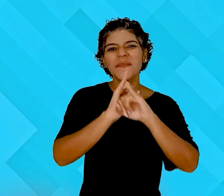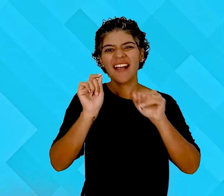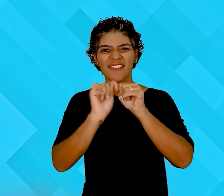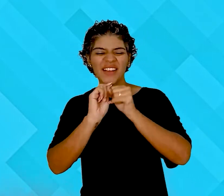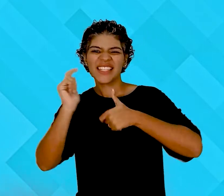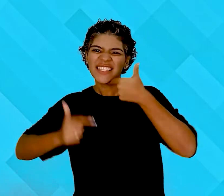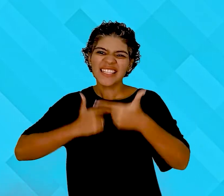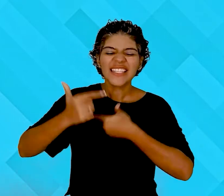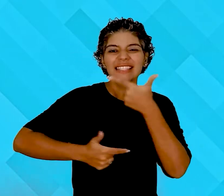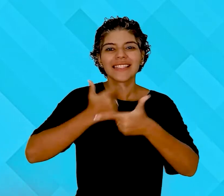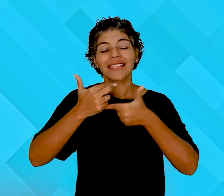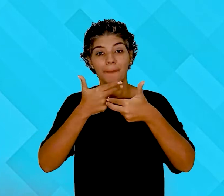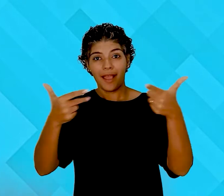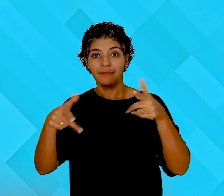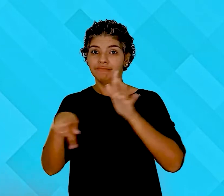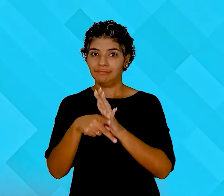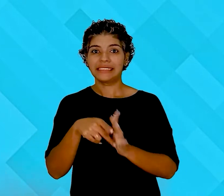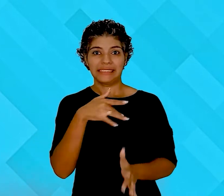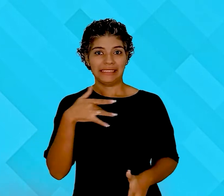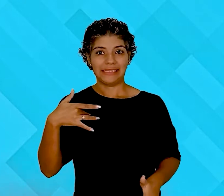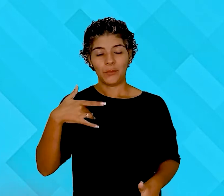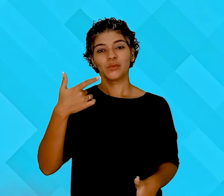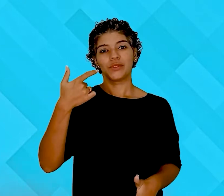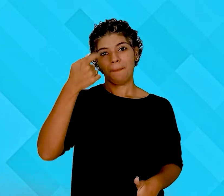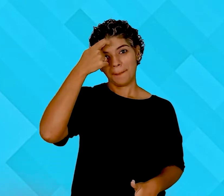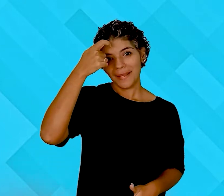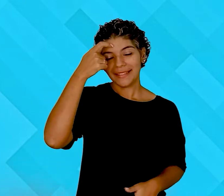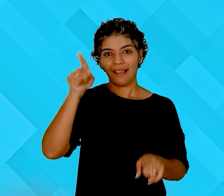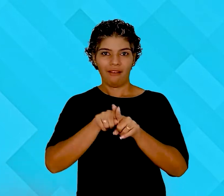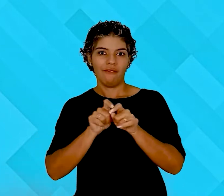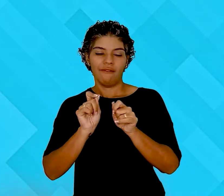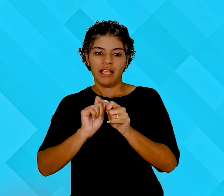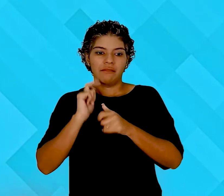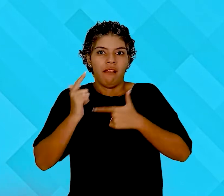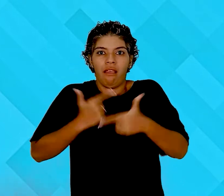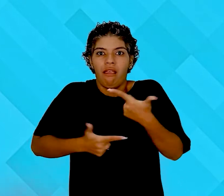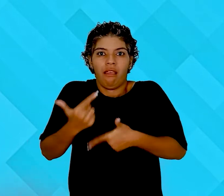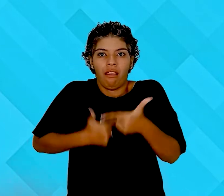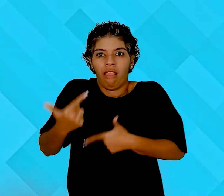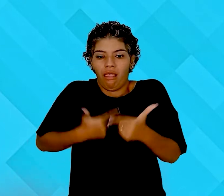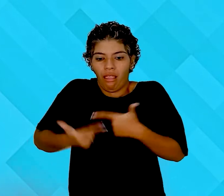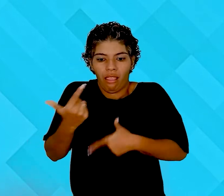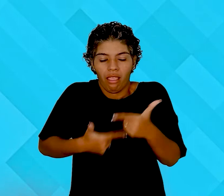para alimentar o algoritmo, quanto mais eles estão ali, mais as pessoas que os seguem estão. Então, o